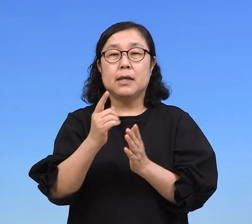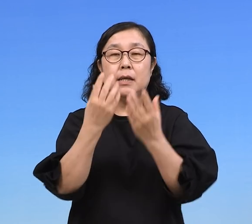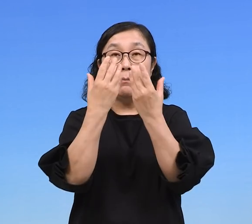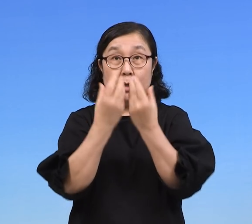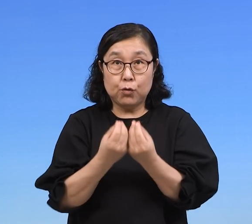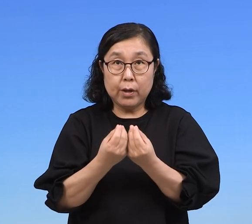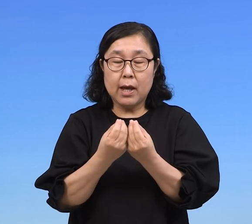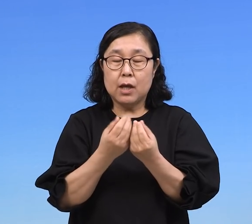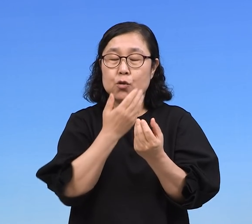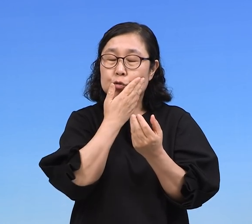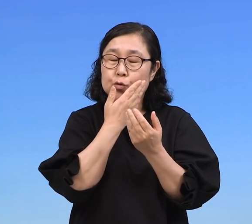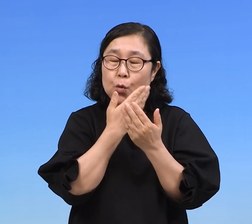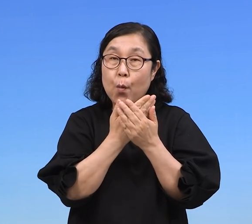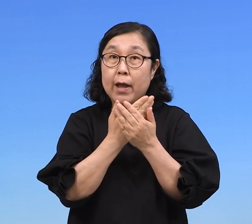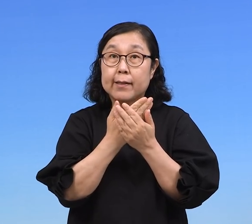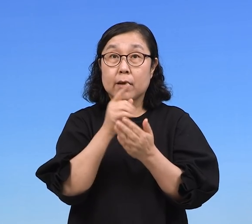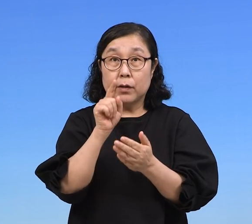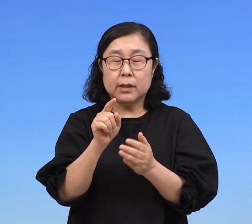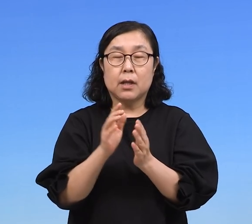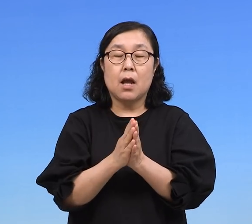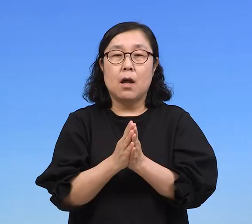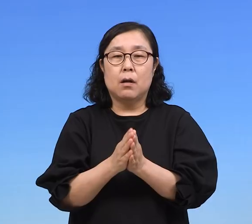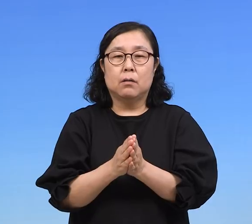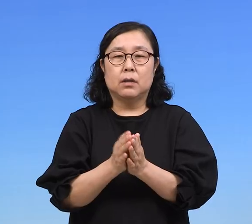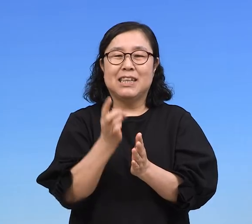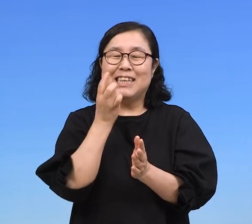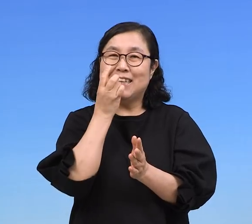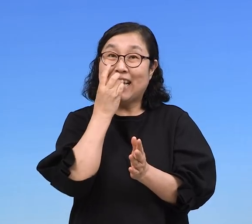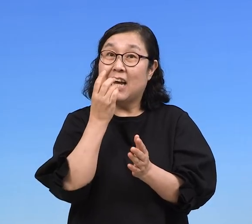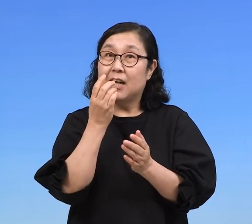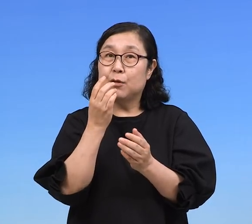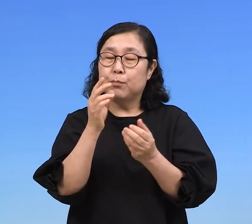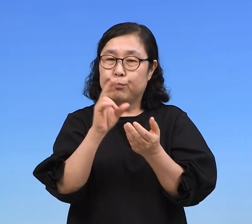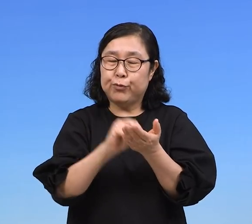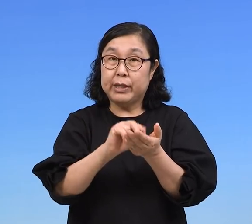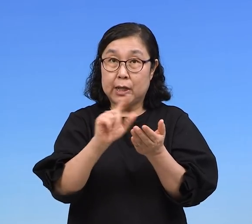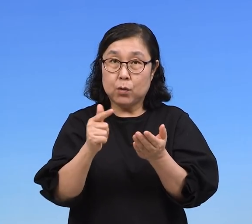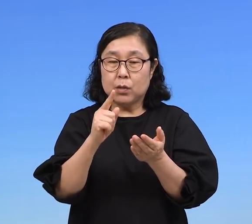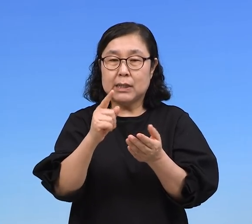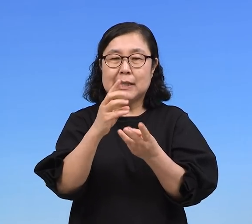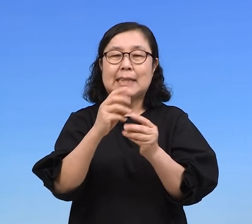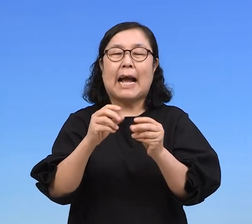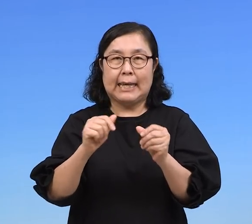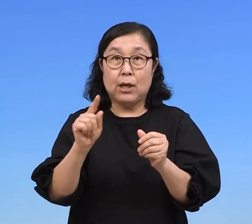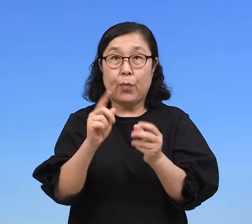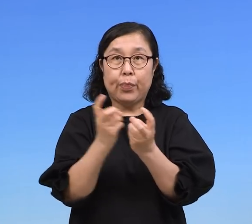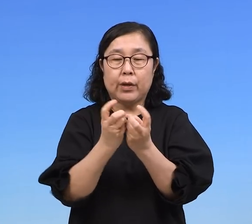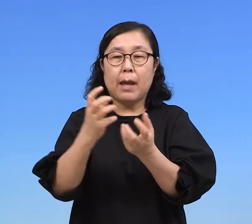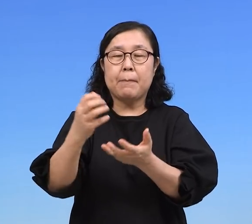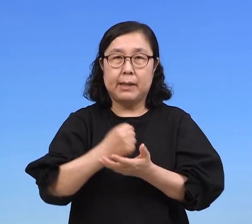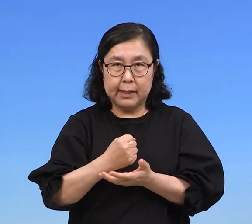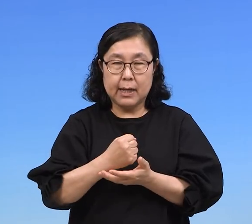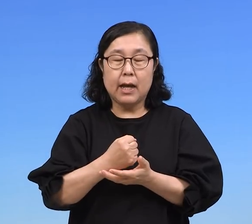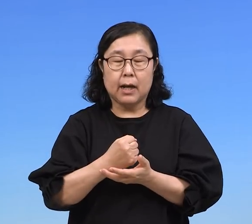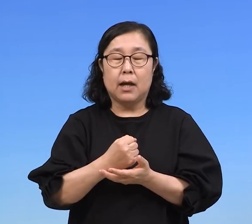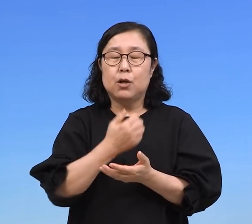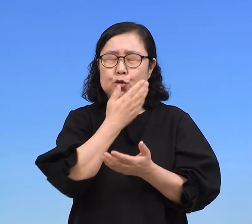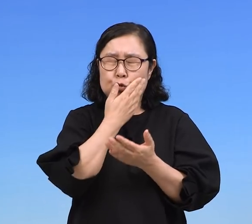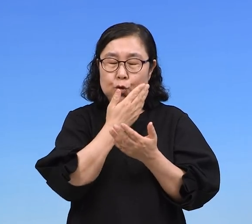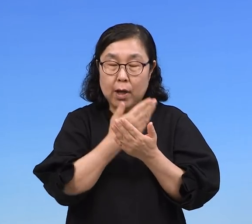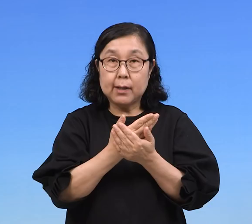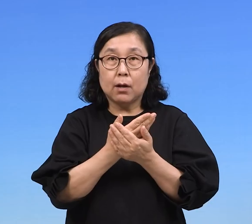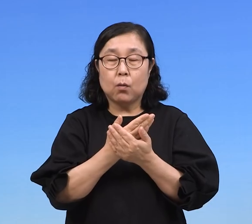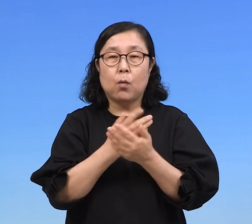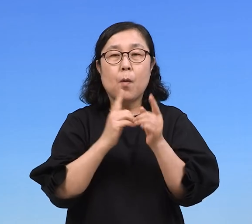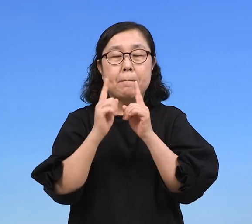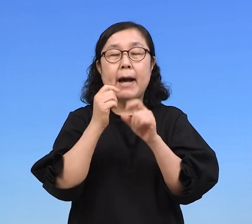그 중요한 전제는 그 뿌려진 씨앗의 문제가 아니라 그 땅의 수용성의 문제다, 이런